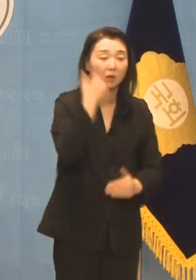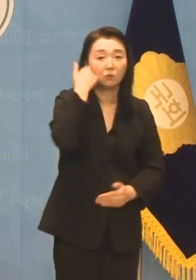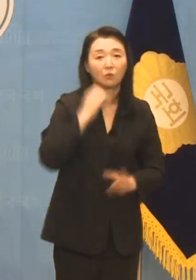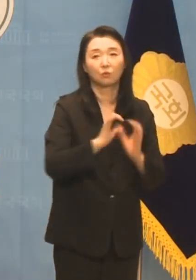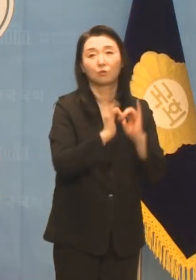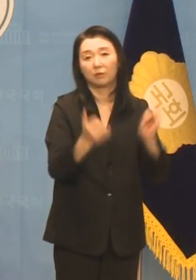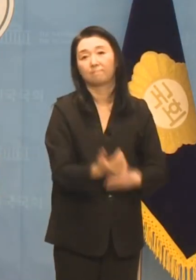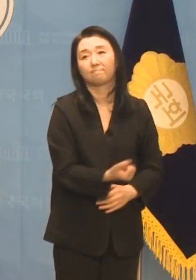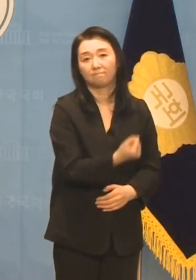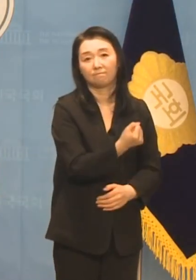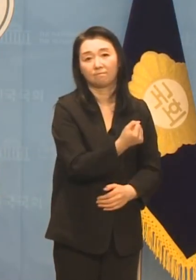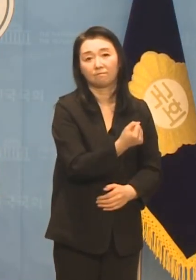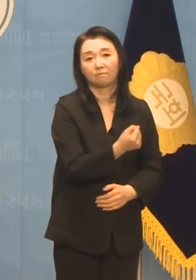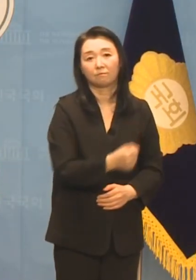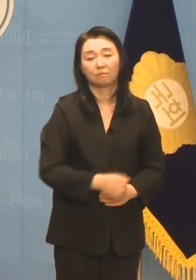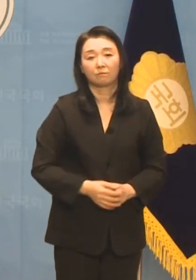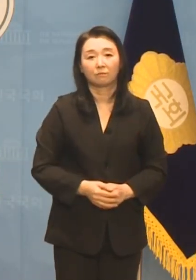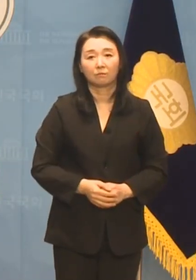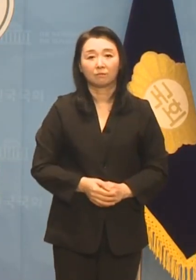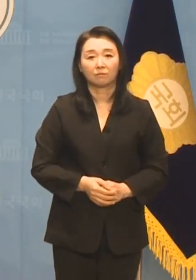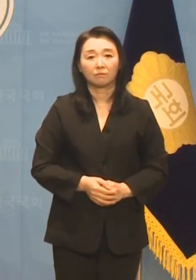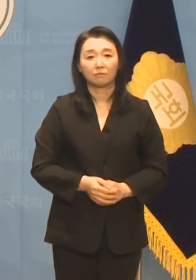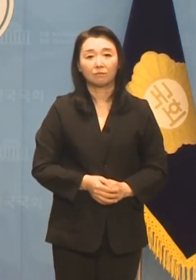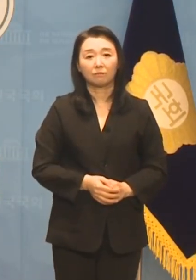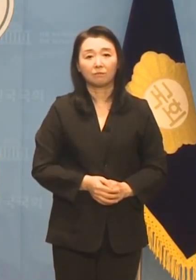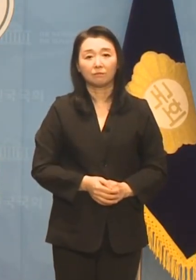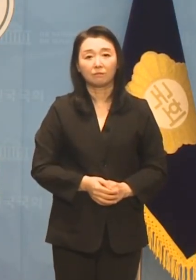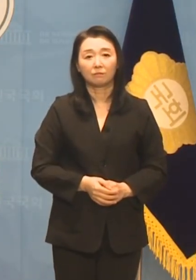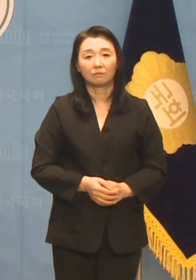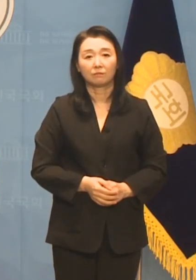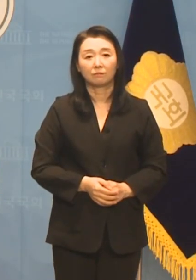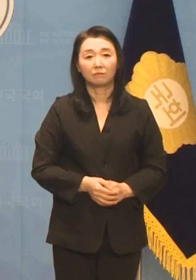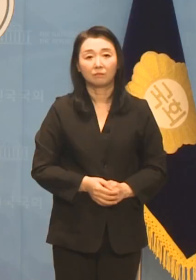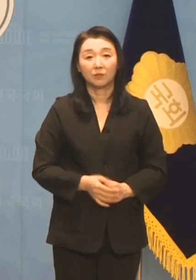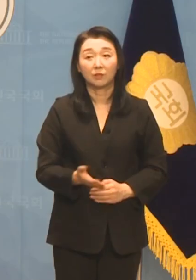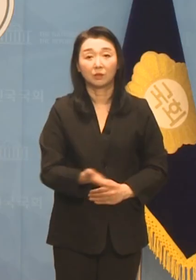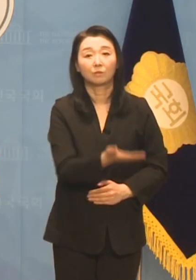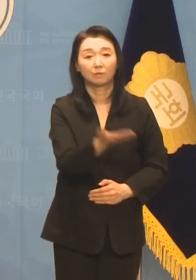국민들이 감내하고 있습니다. 그러나 여러분,